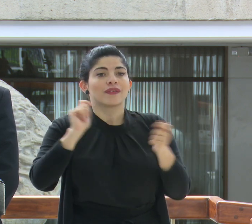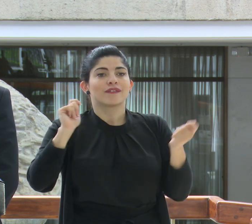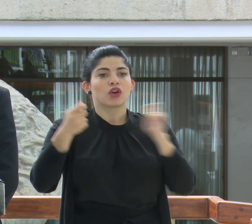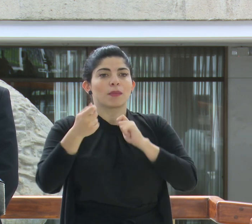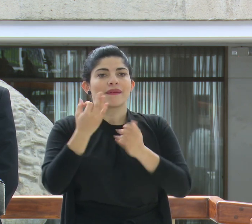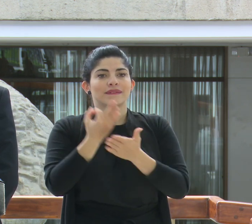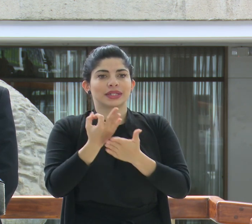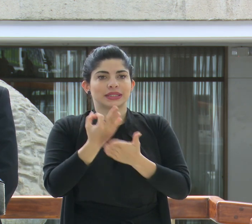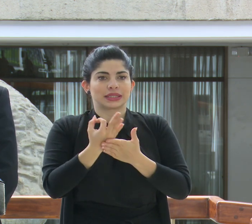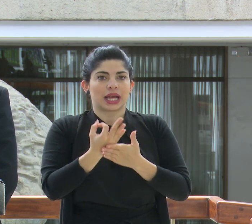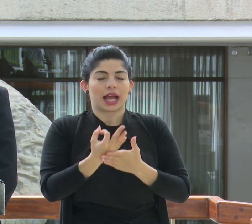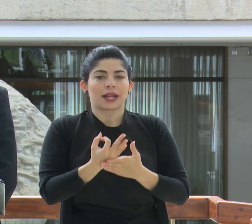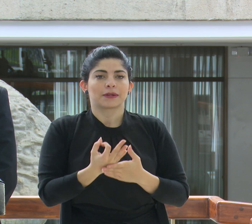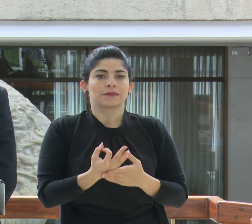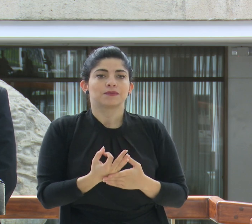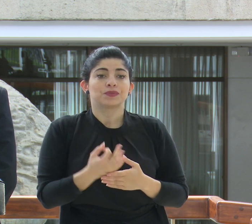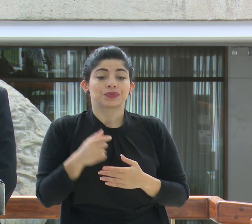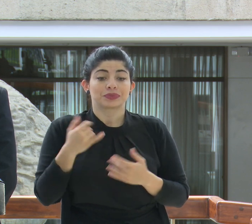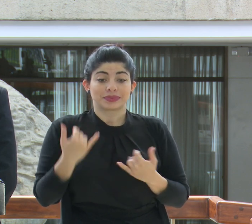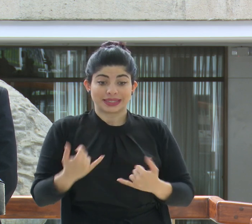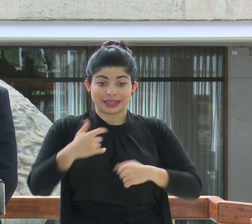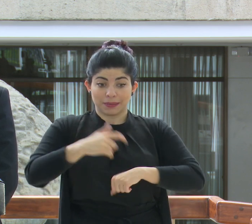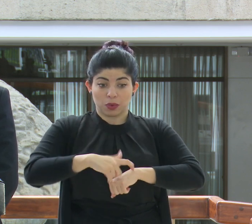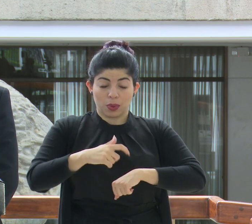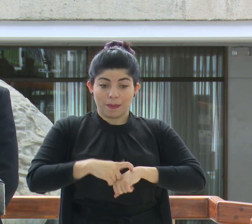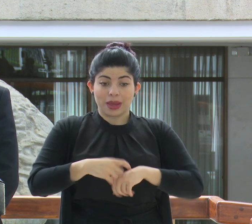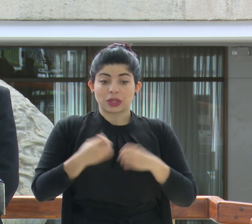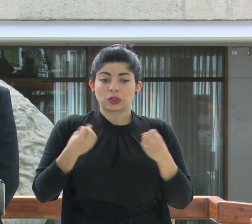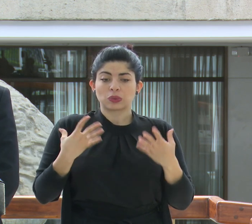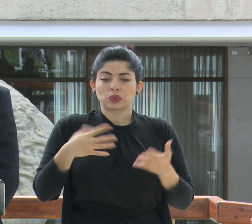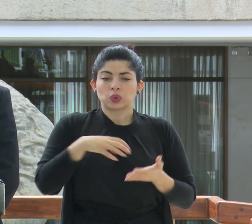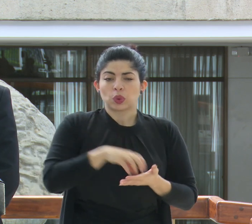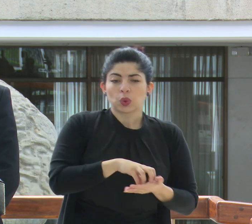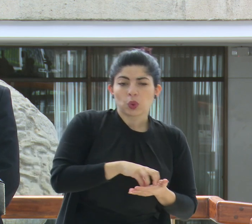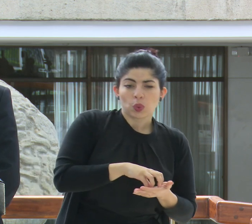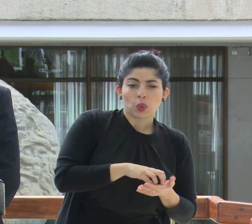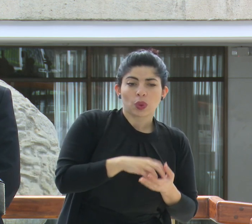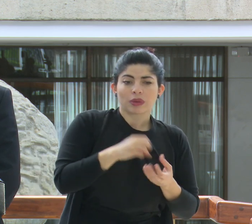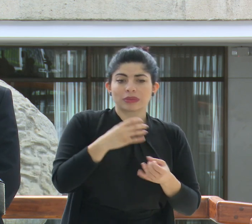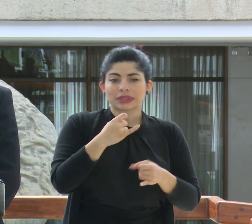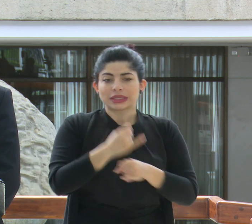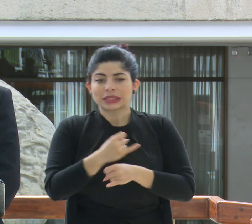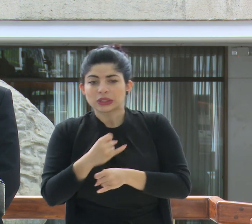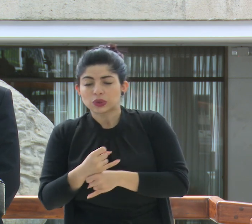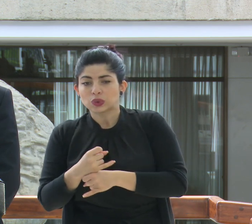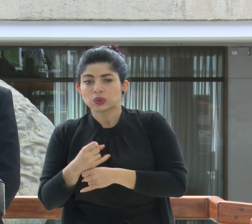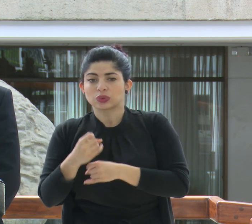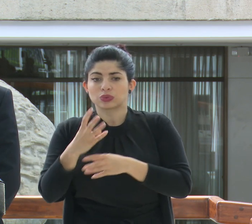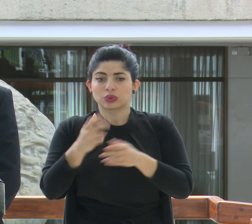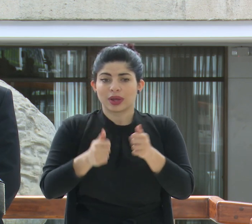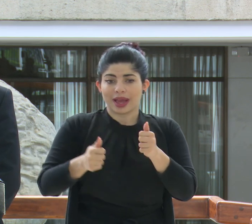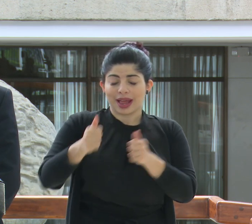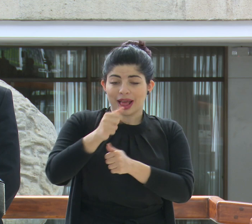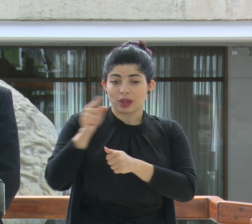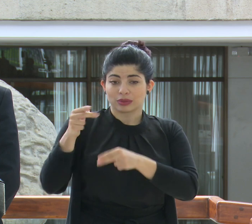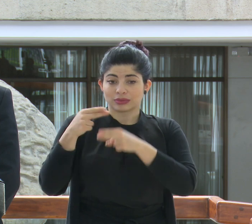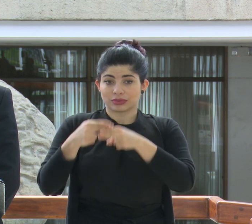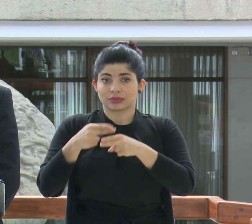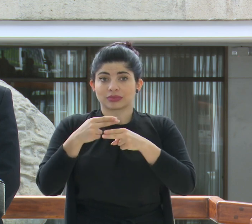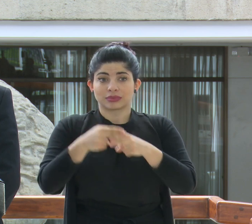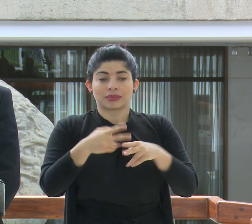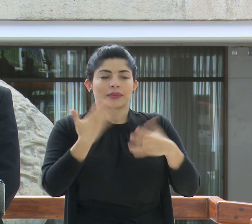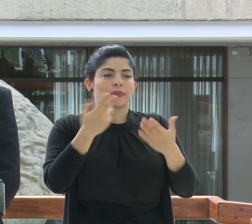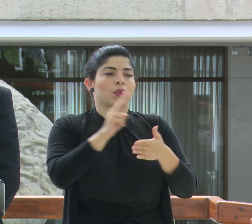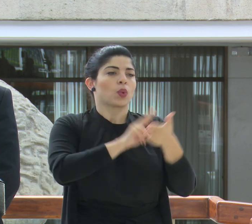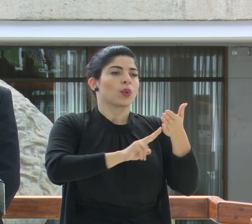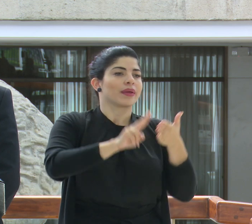fiscal. A esas alturas donde hay tantas dudas de las instituciones, incluso jerarcas que usted nombró, de las